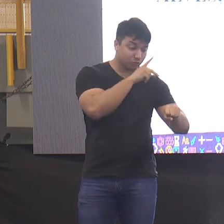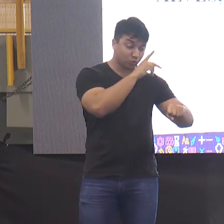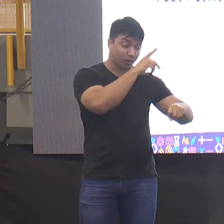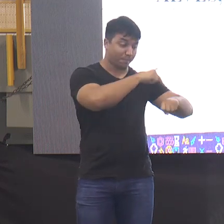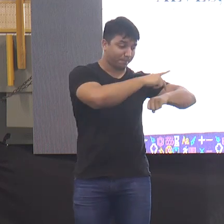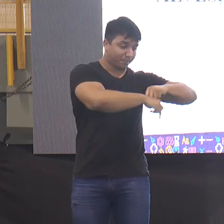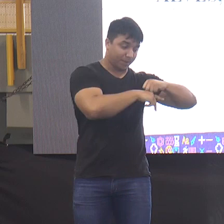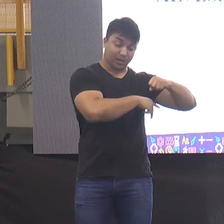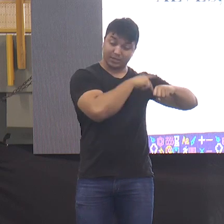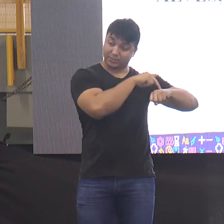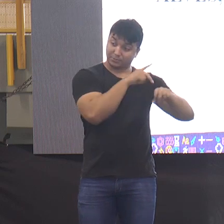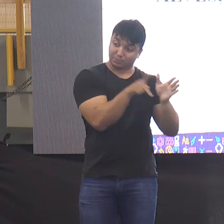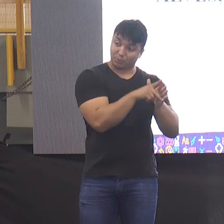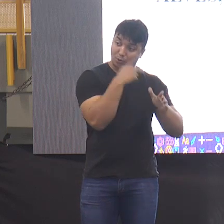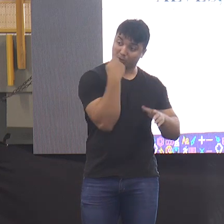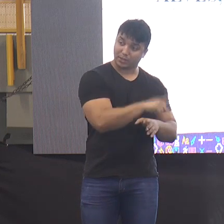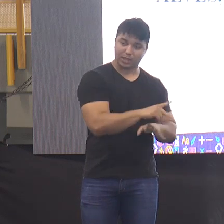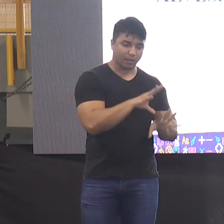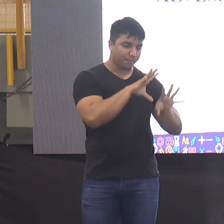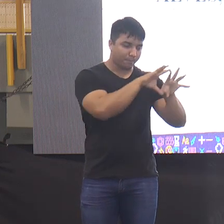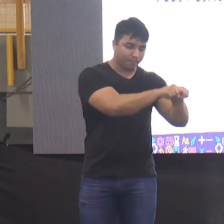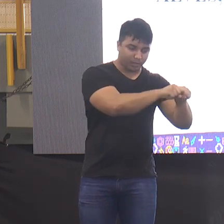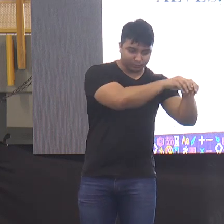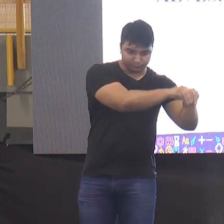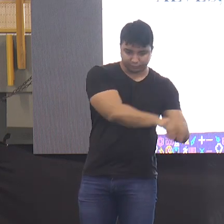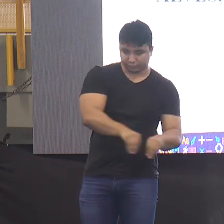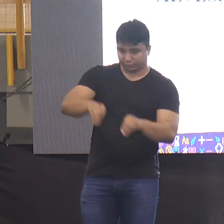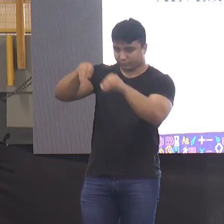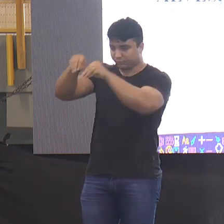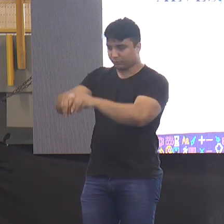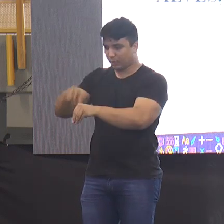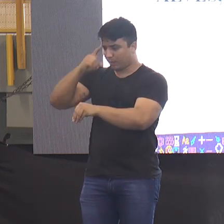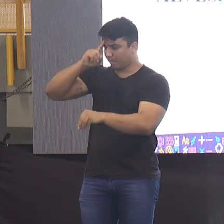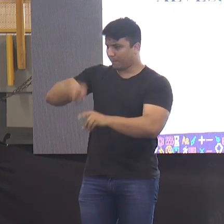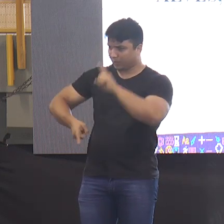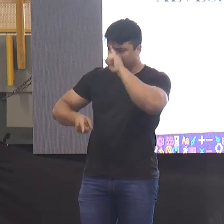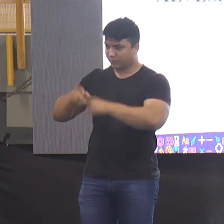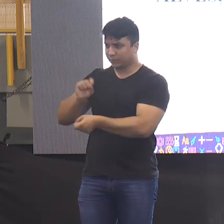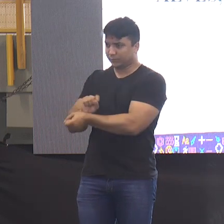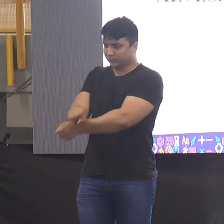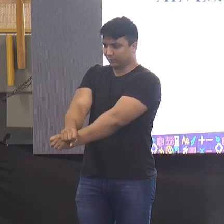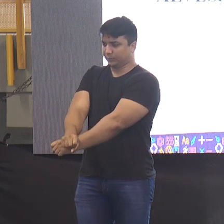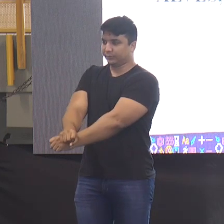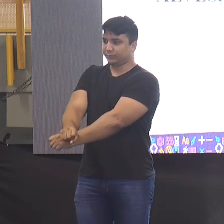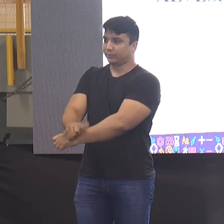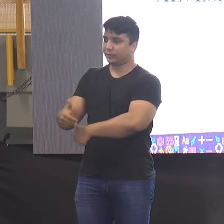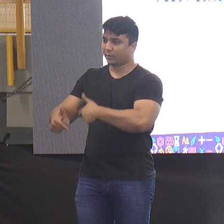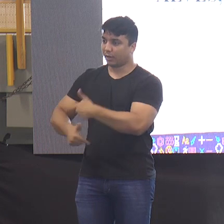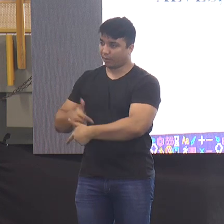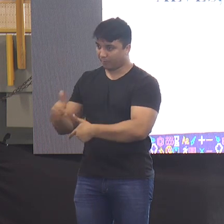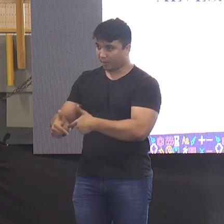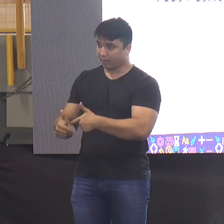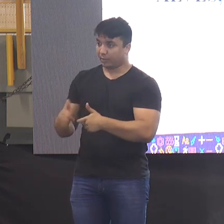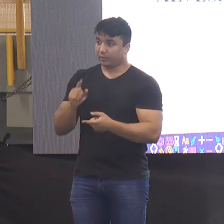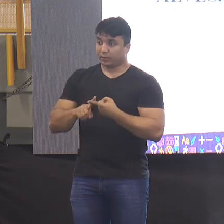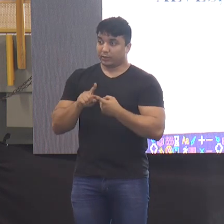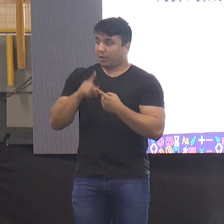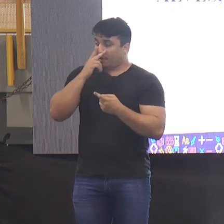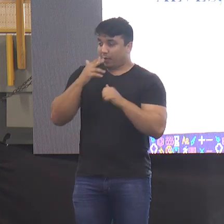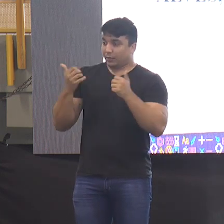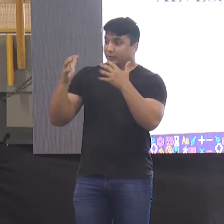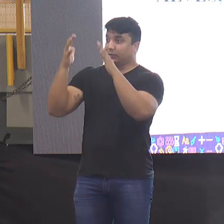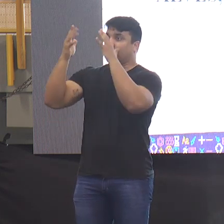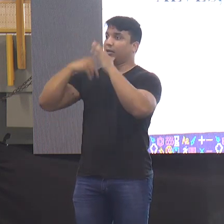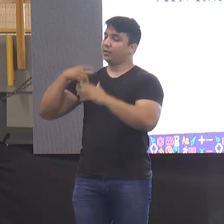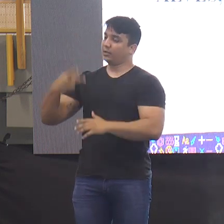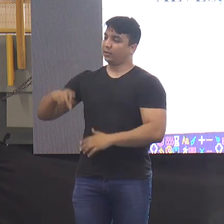suas casas, dos seus países, para forçá-los a viver como escravos, e a exaltação do